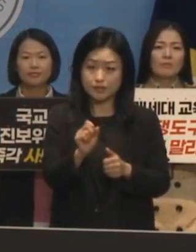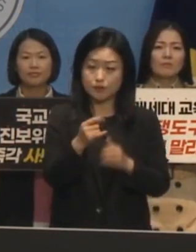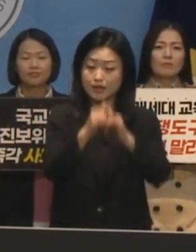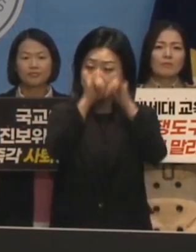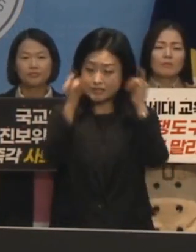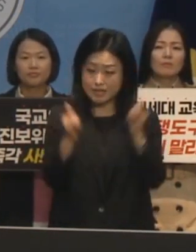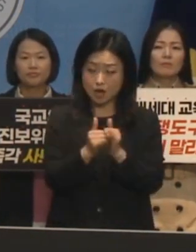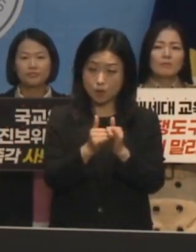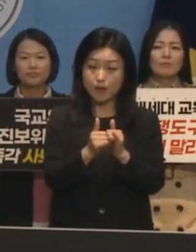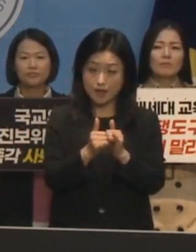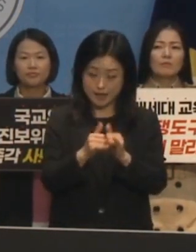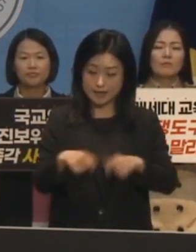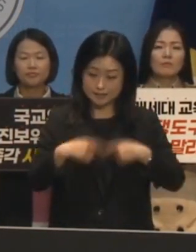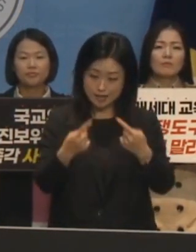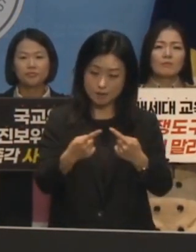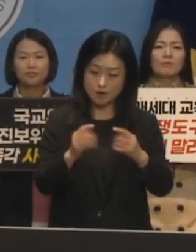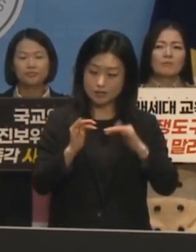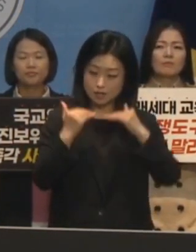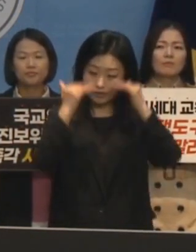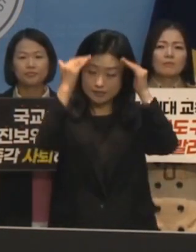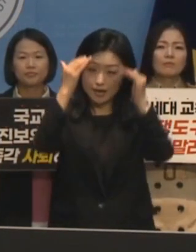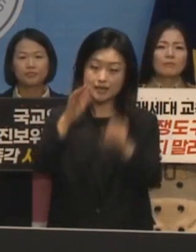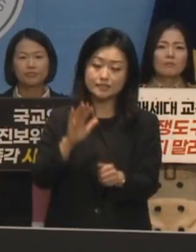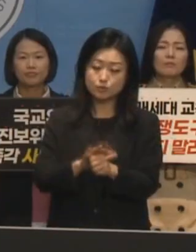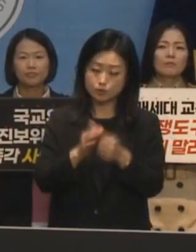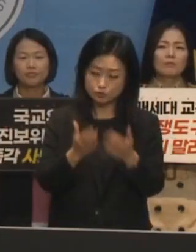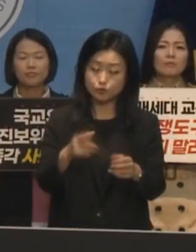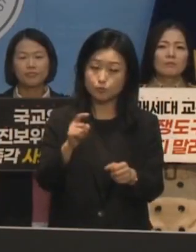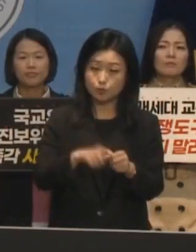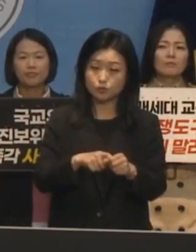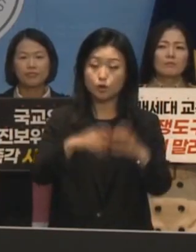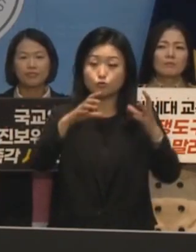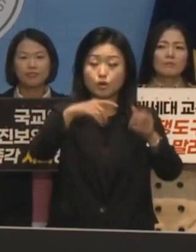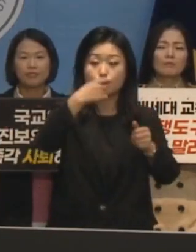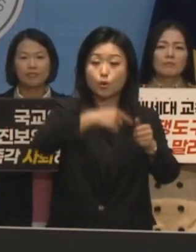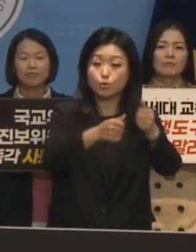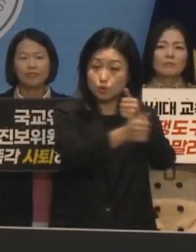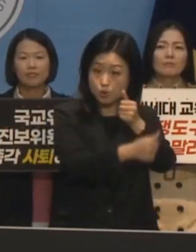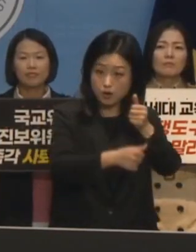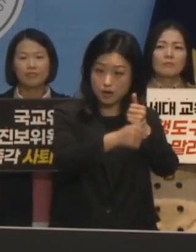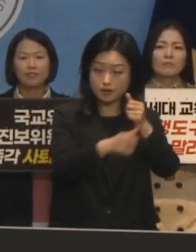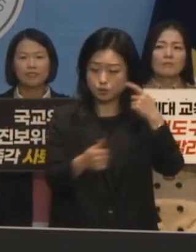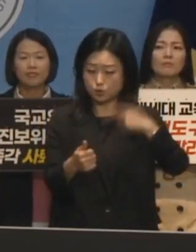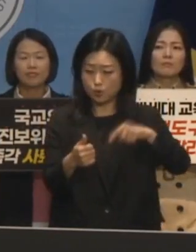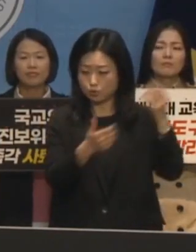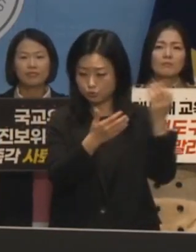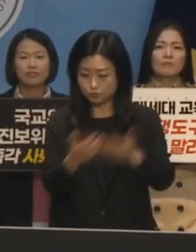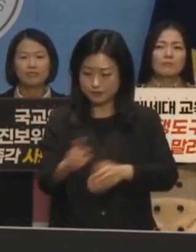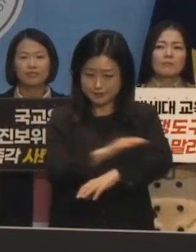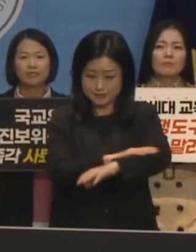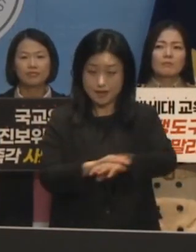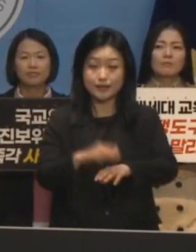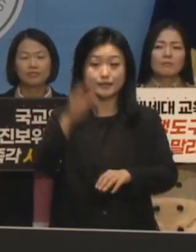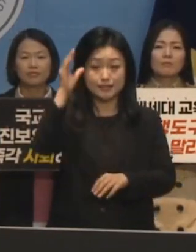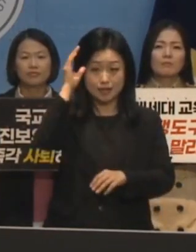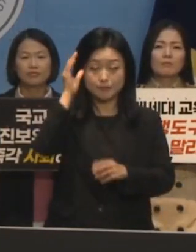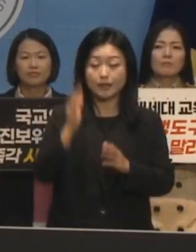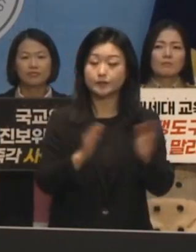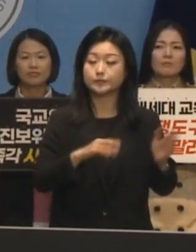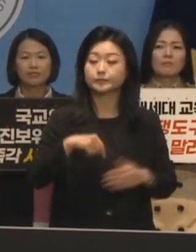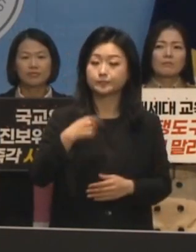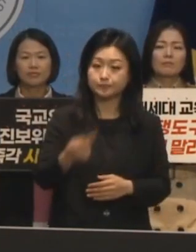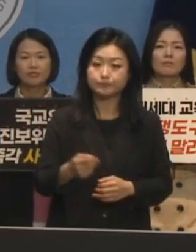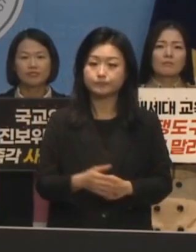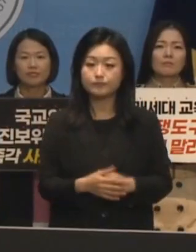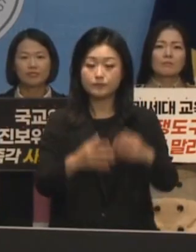사회인으로 성장하기를 바라며 이를 위해 국가교육위원회가 제대로 기능하기를 기대한다. 셋째,